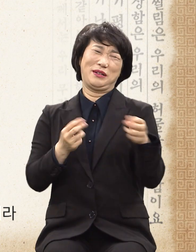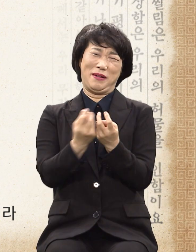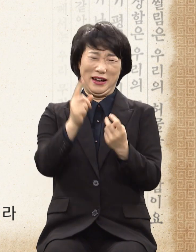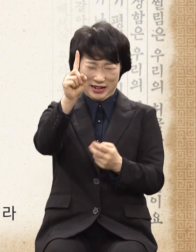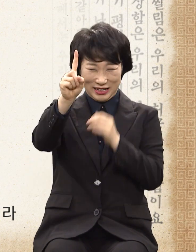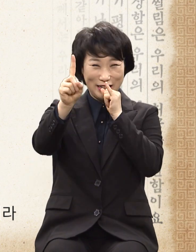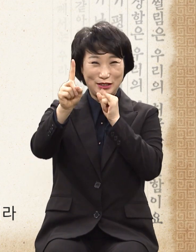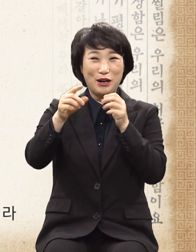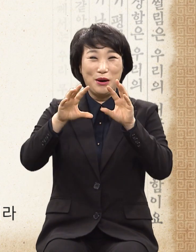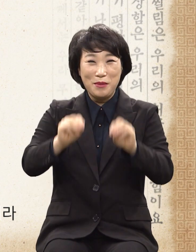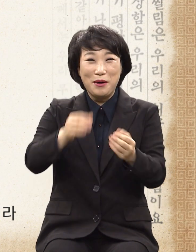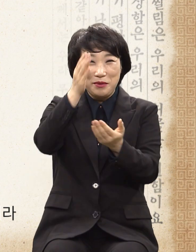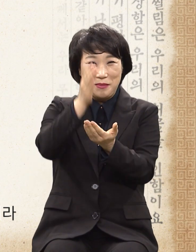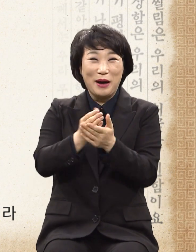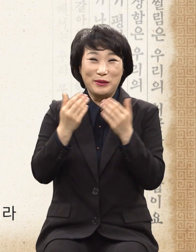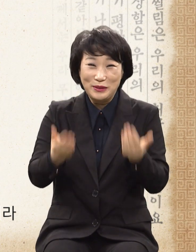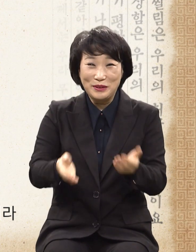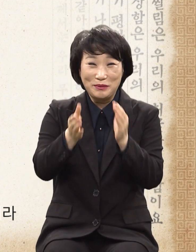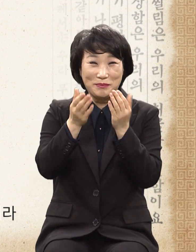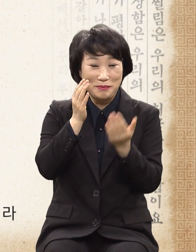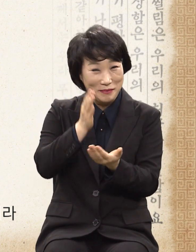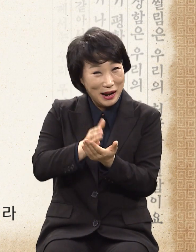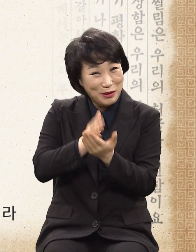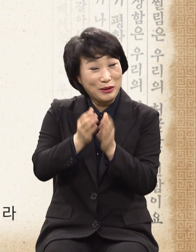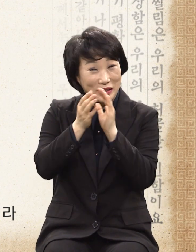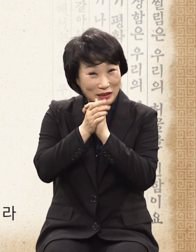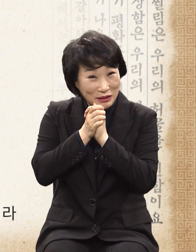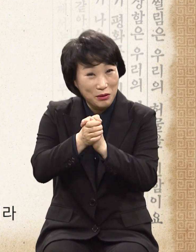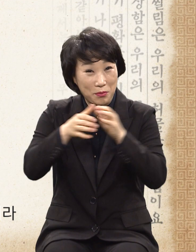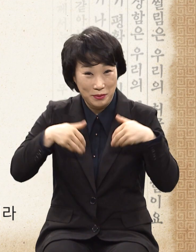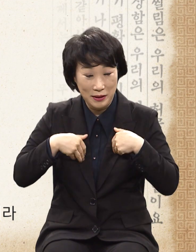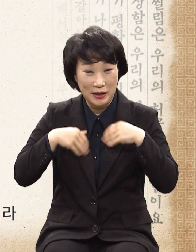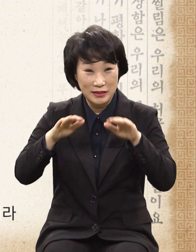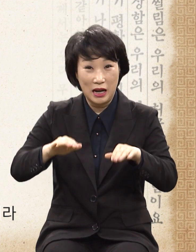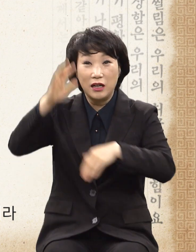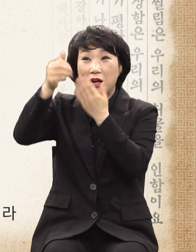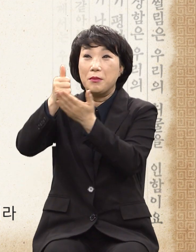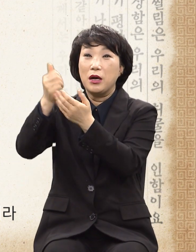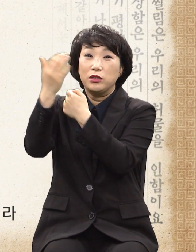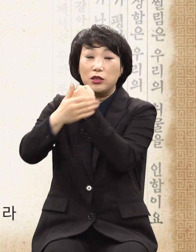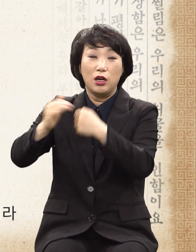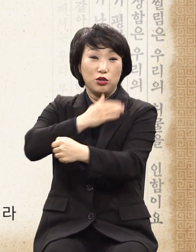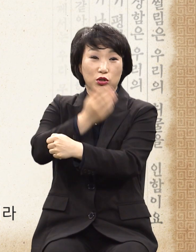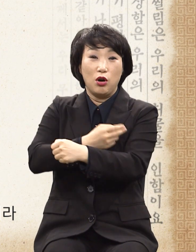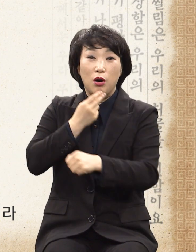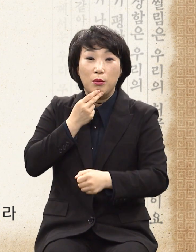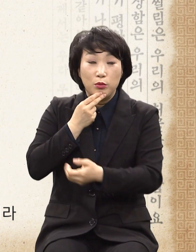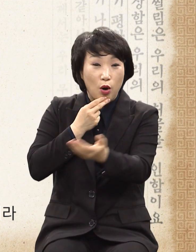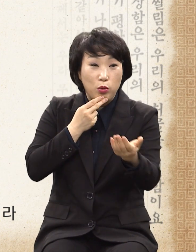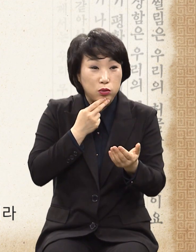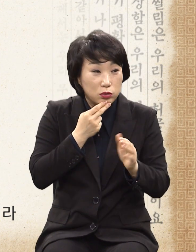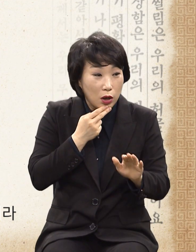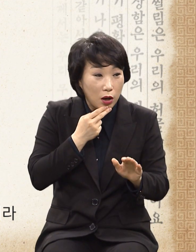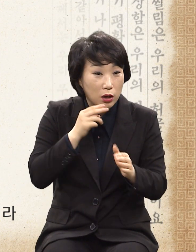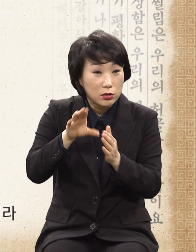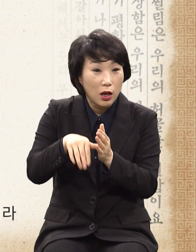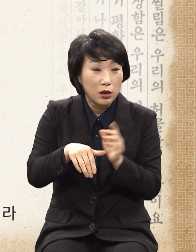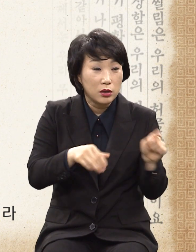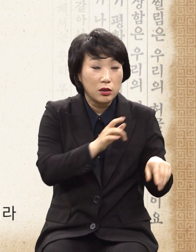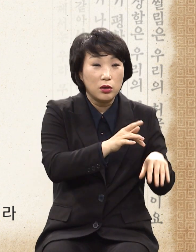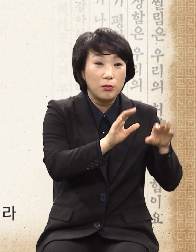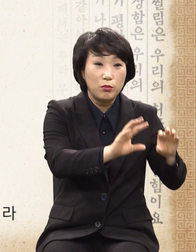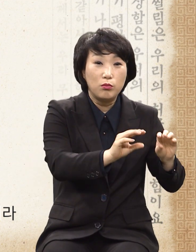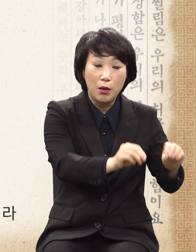기도하라. 이 하나님의 은혜와 능력이 아니고는 쉬지 않고 역사하는 마귀